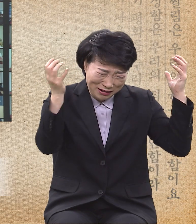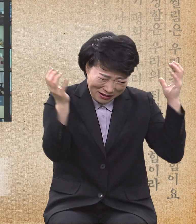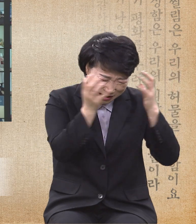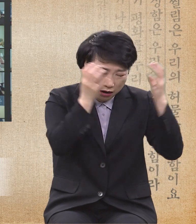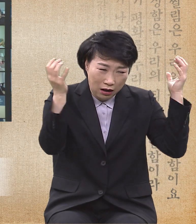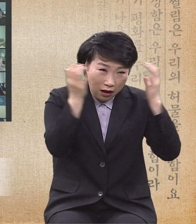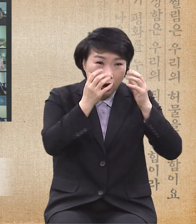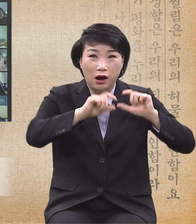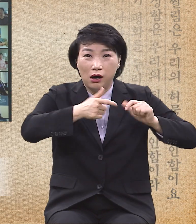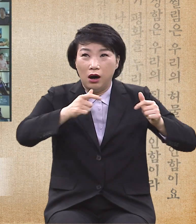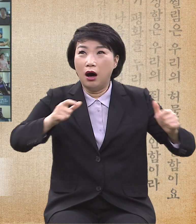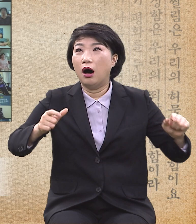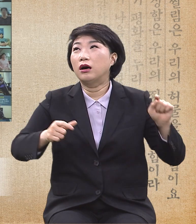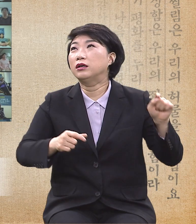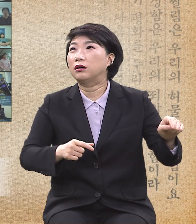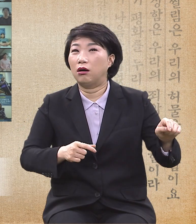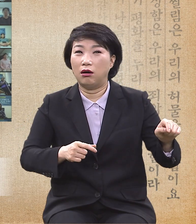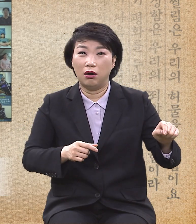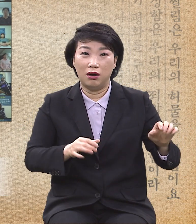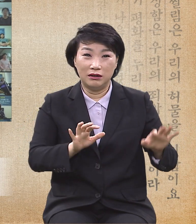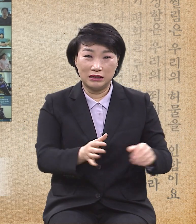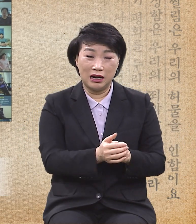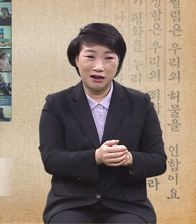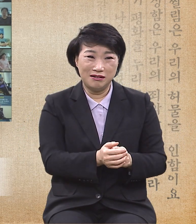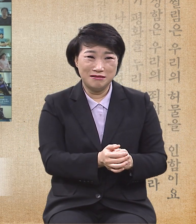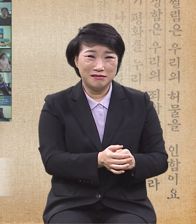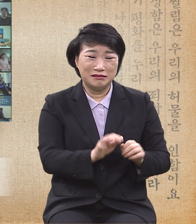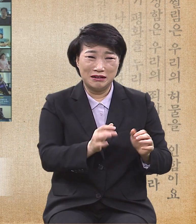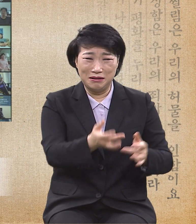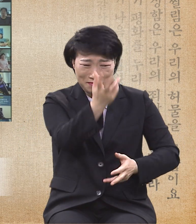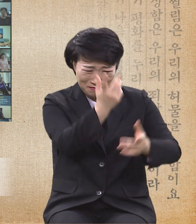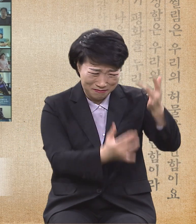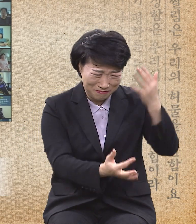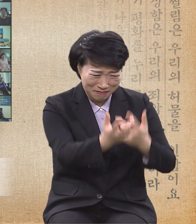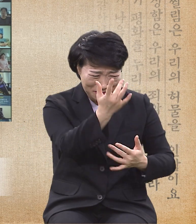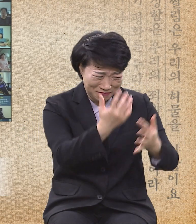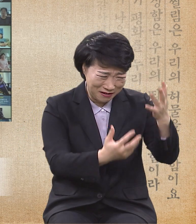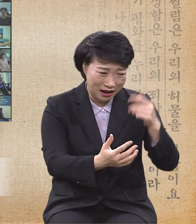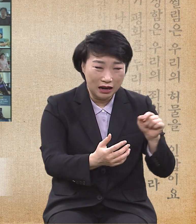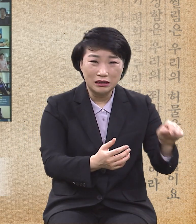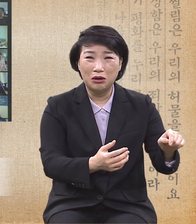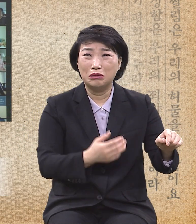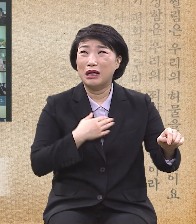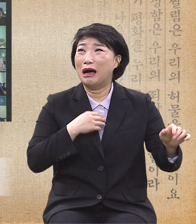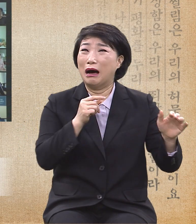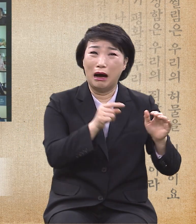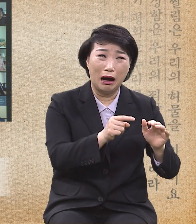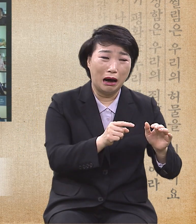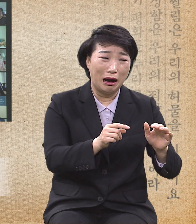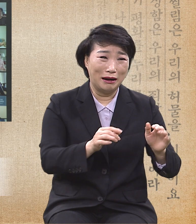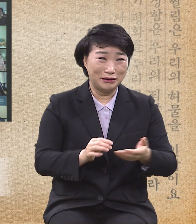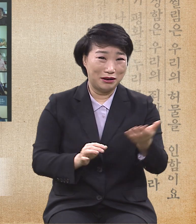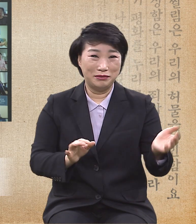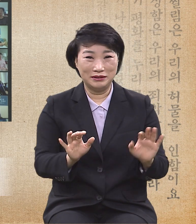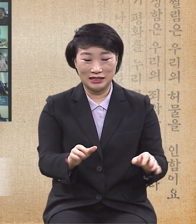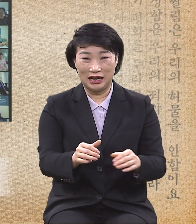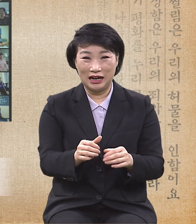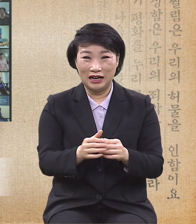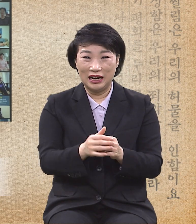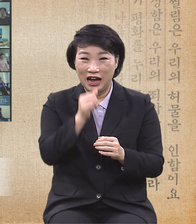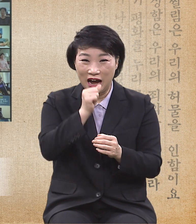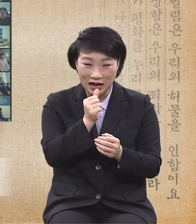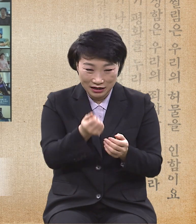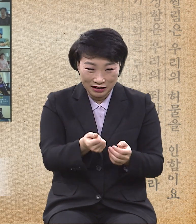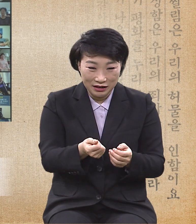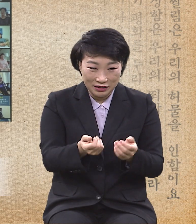아주 번철해서 이글이글 끓어. 예, 번철해 있는 것이